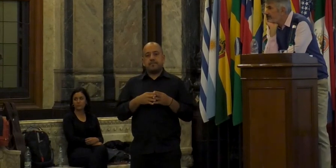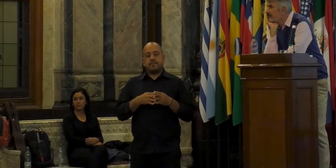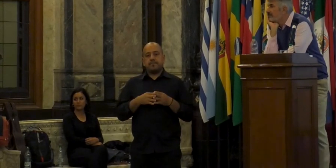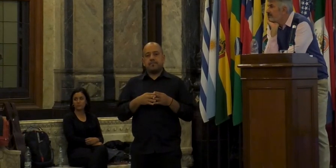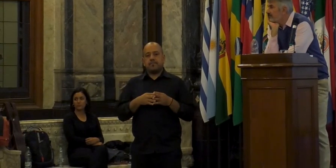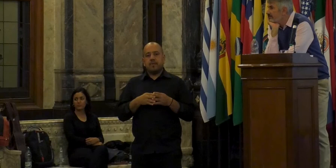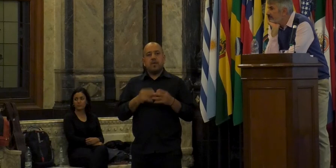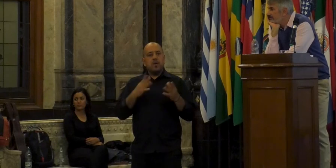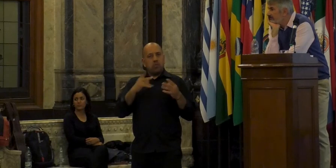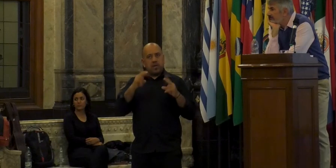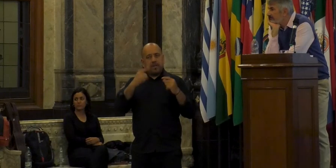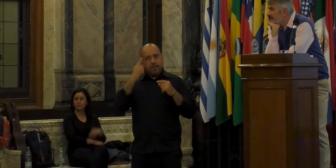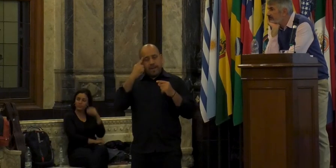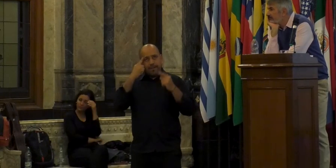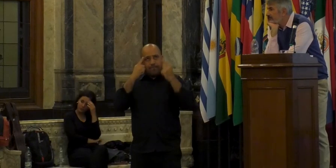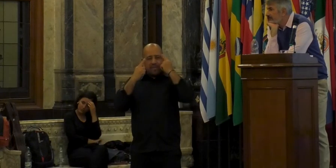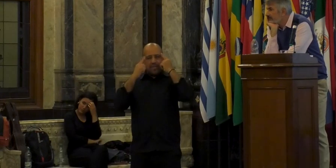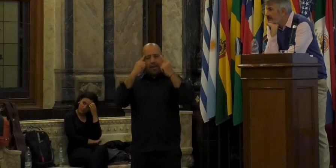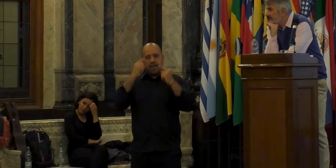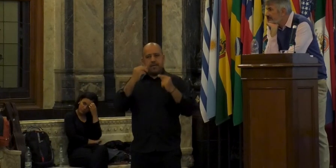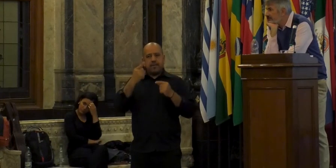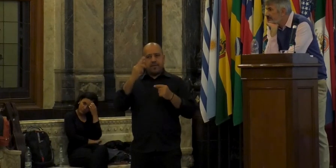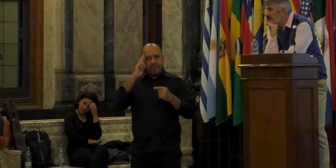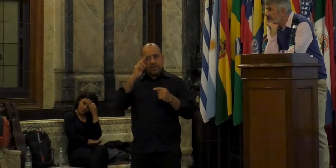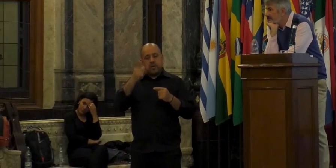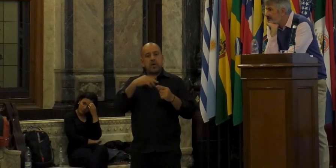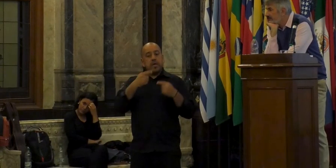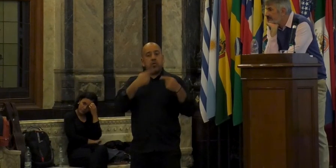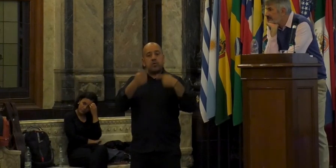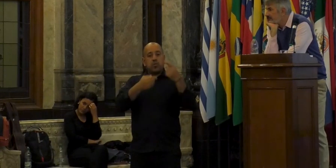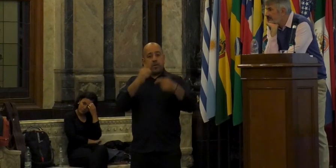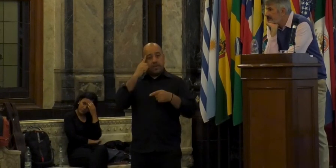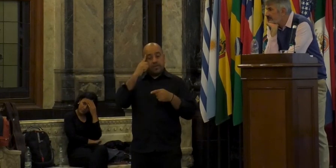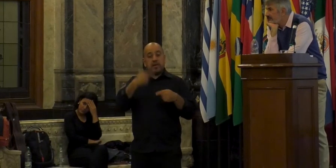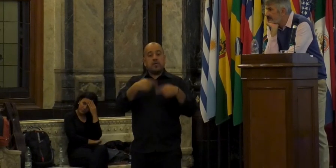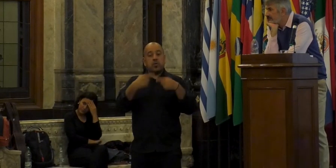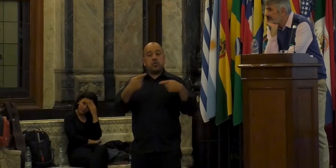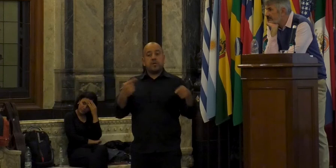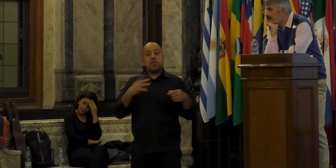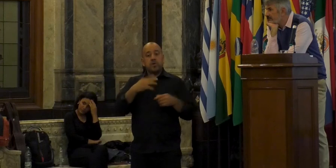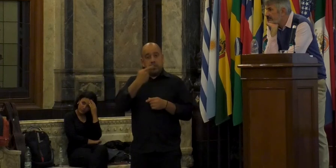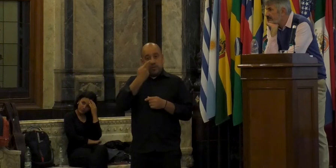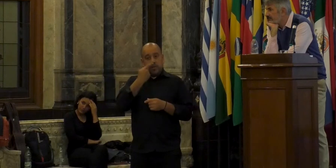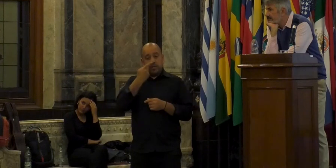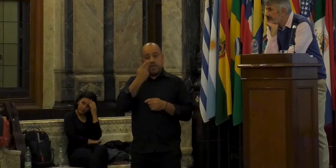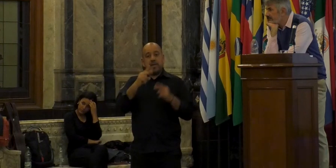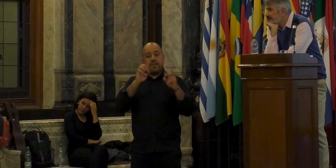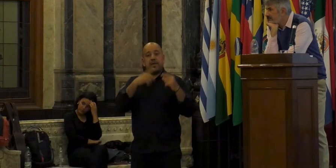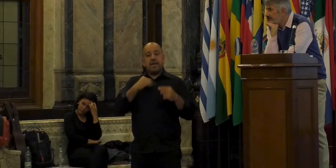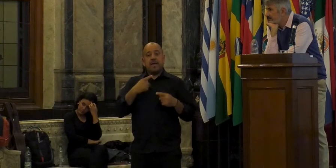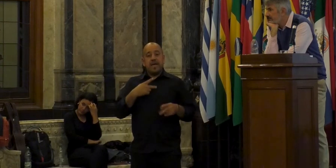muy convocante a reflexiones y a seguir pensando cuestiones que nos interesan, ¿no? La